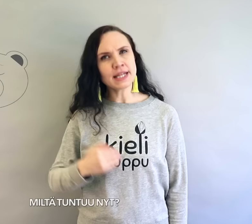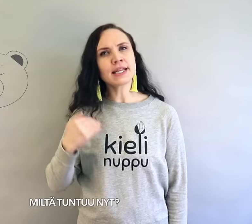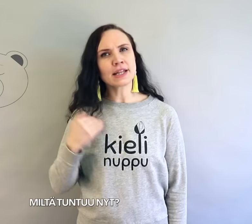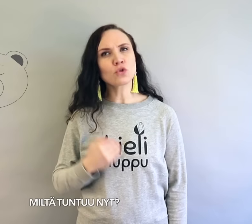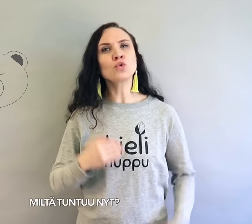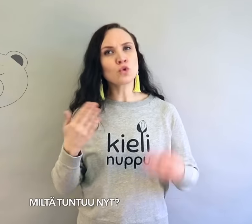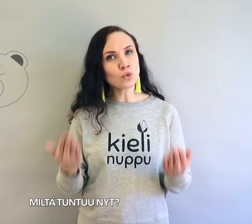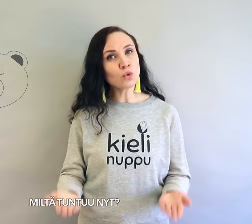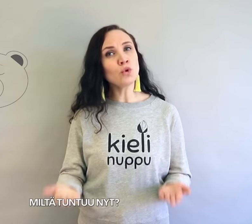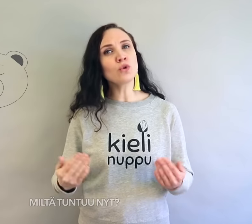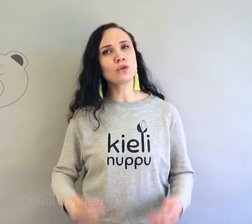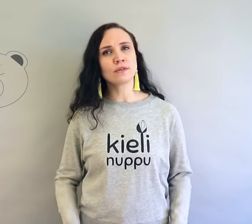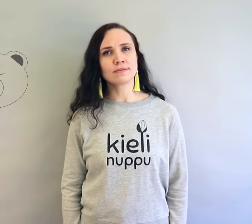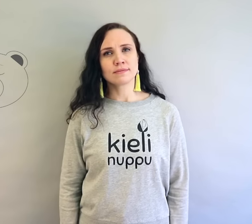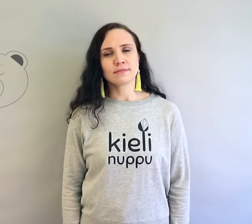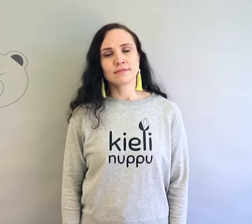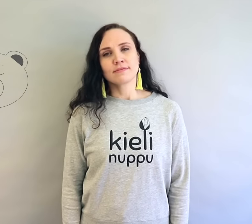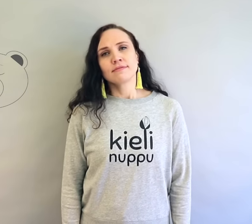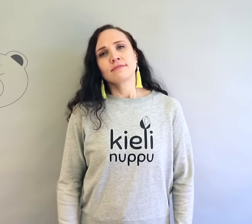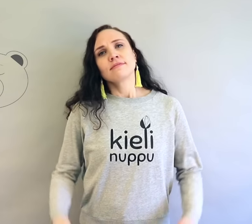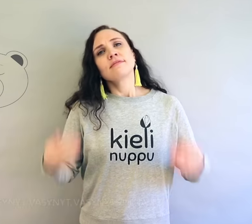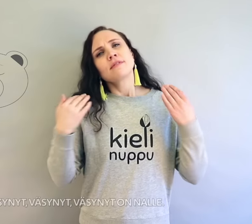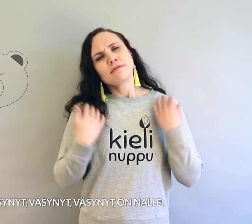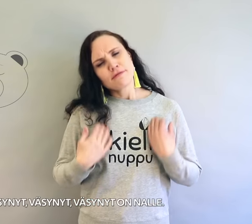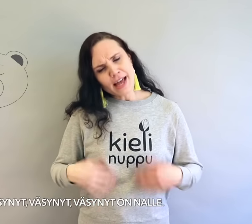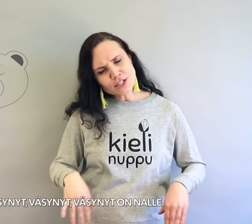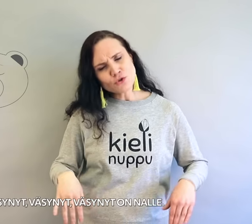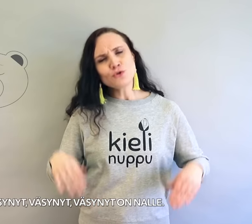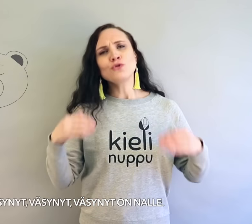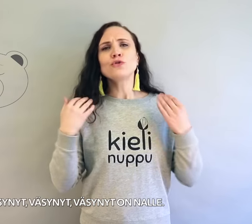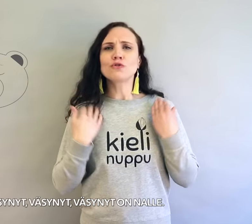Miltä tuntuu nyt? Väsynyt.